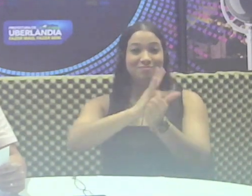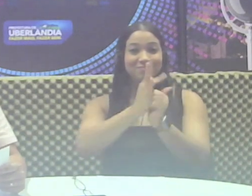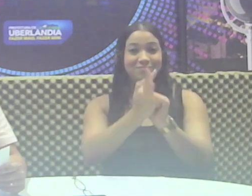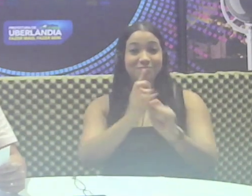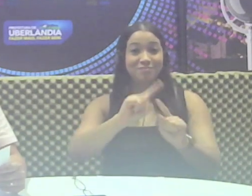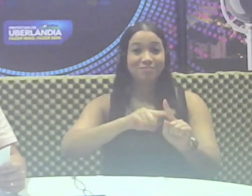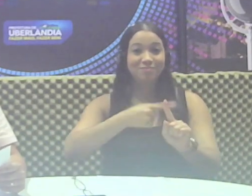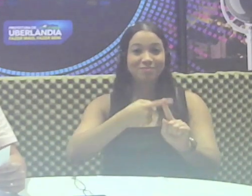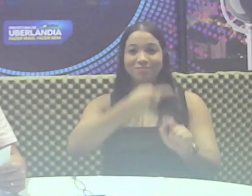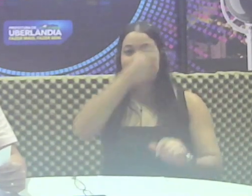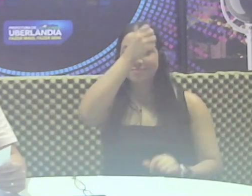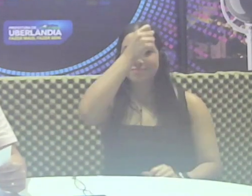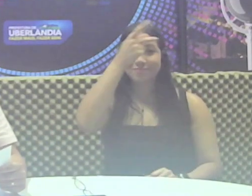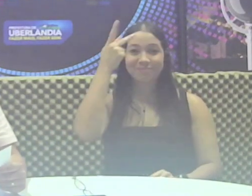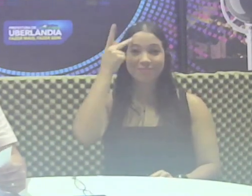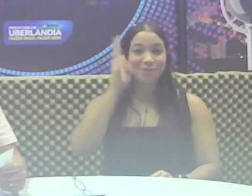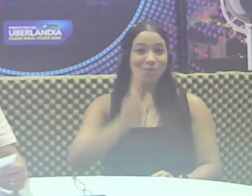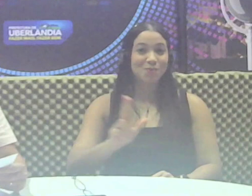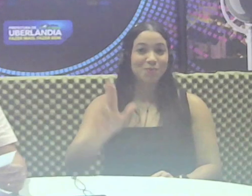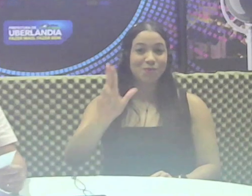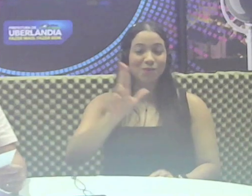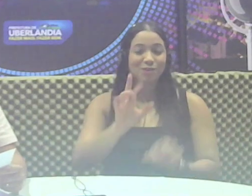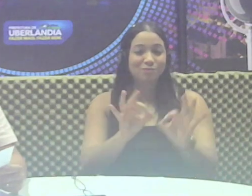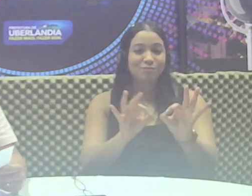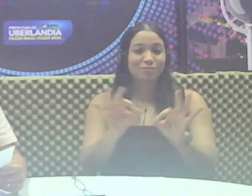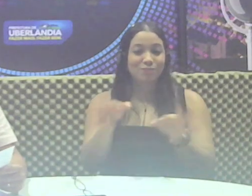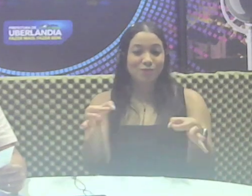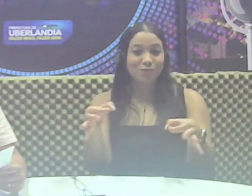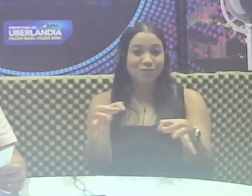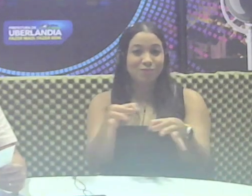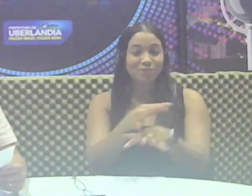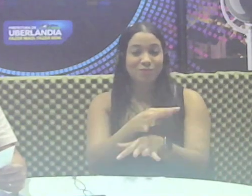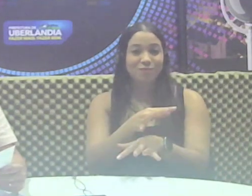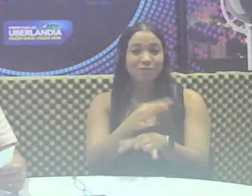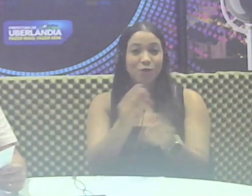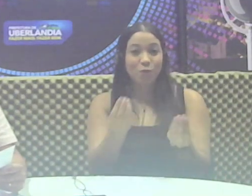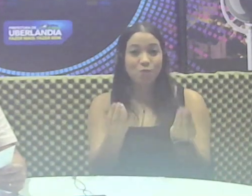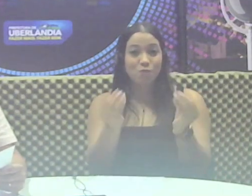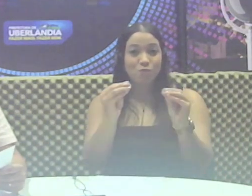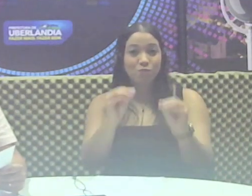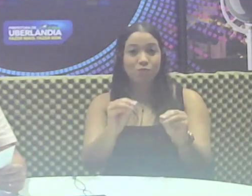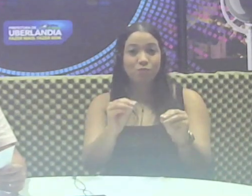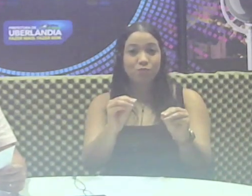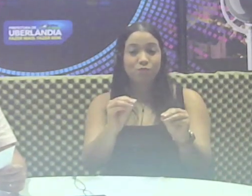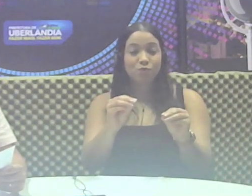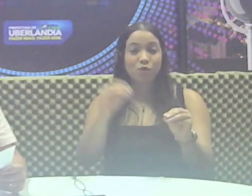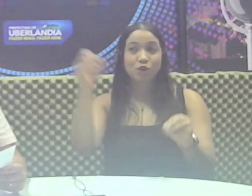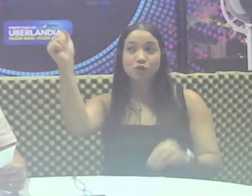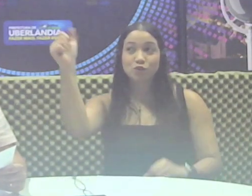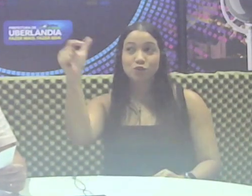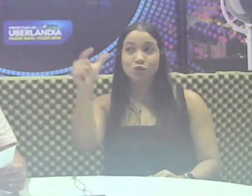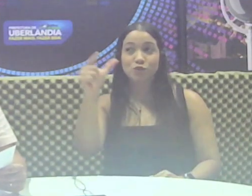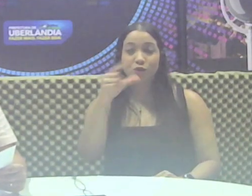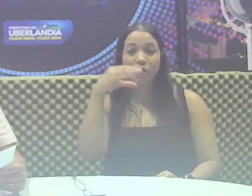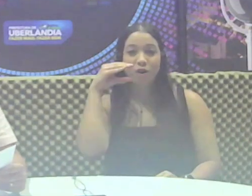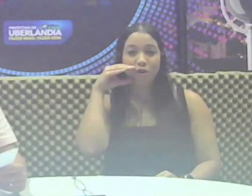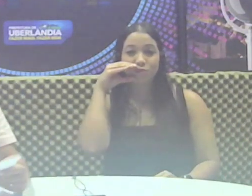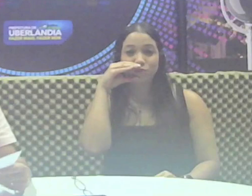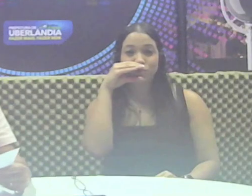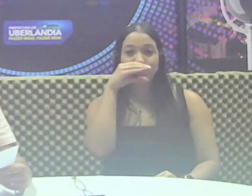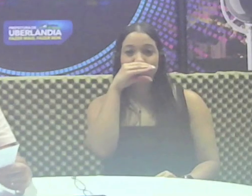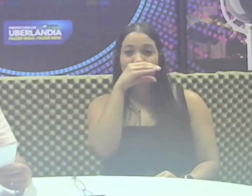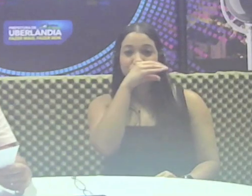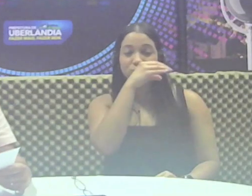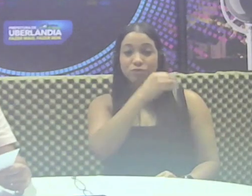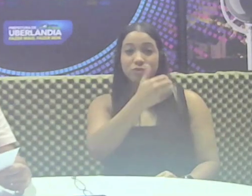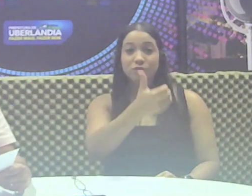do Turismo, Esporte e Lazer, FUTEL, concluiu o serviço de implantação do sistema de aquecimento solar com a